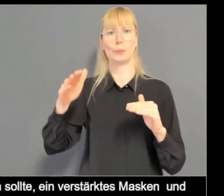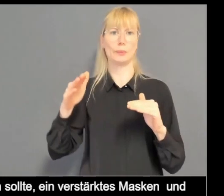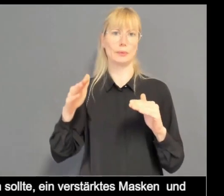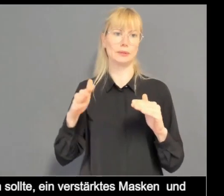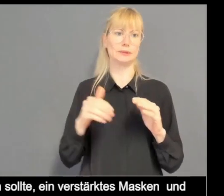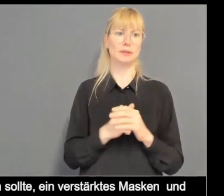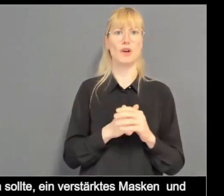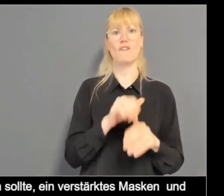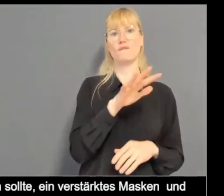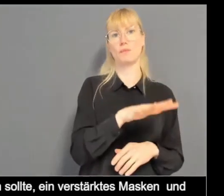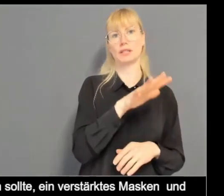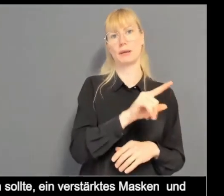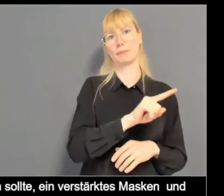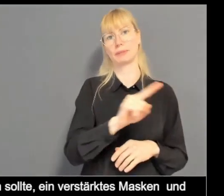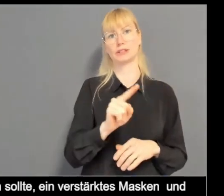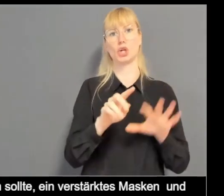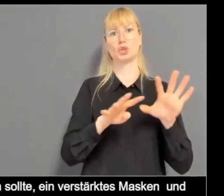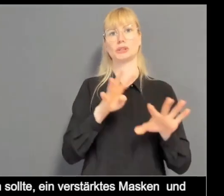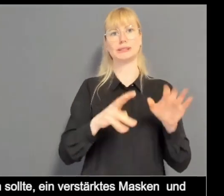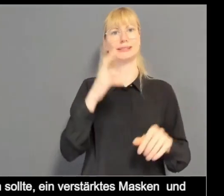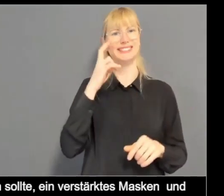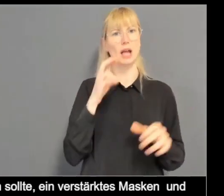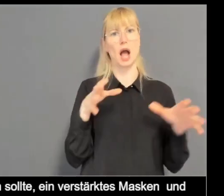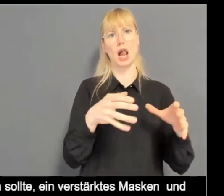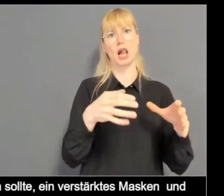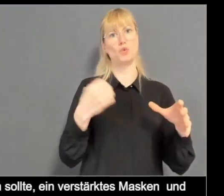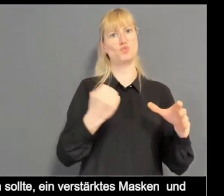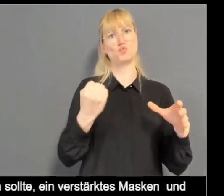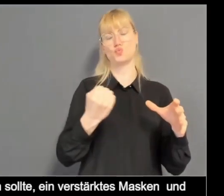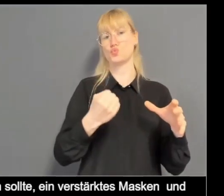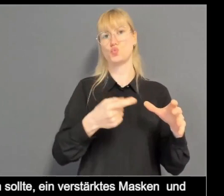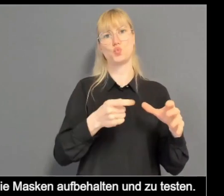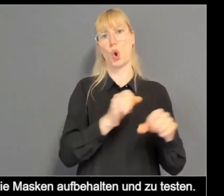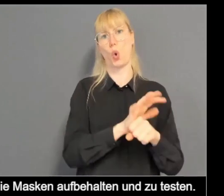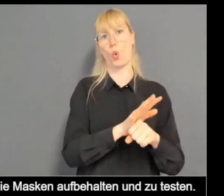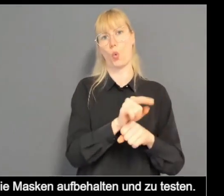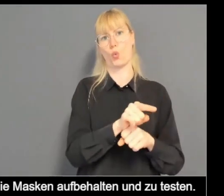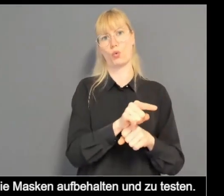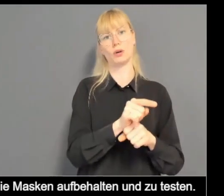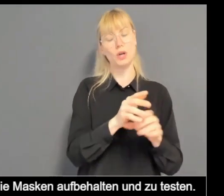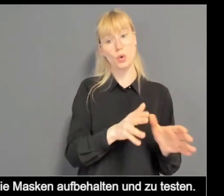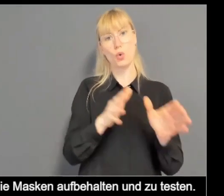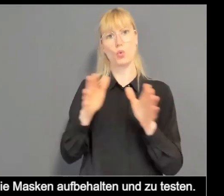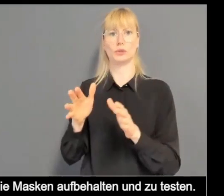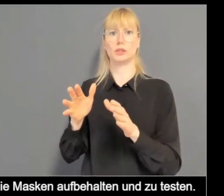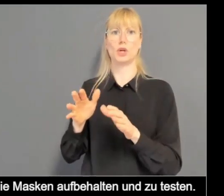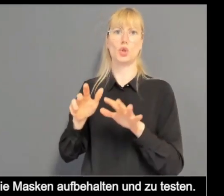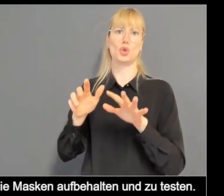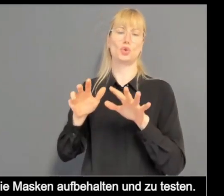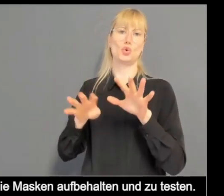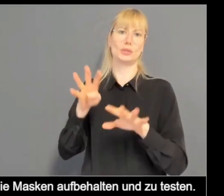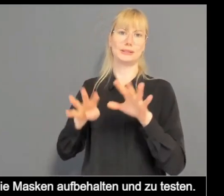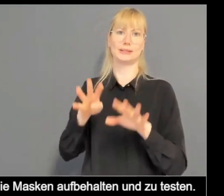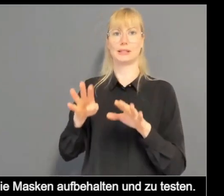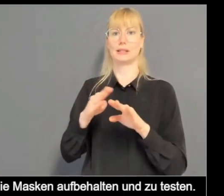bis 19-Jährigen. Die zweithöchste Gruppe sind, glaube ich, dann die 19- bis 24-Jährigen. Auch dort eine deutliche